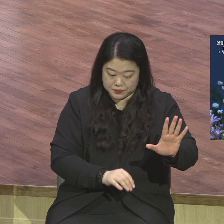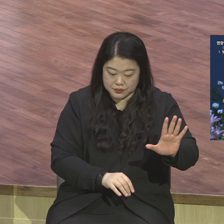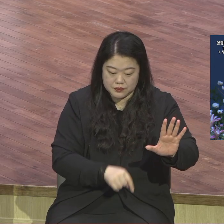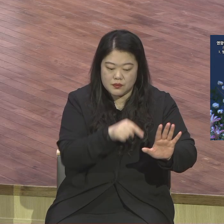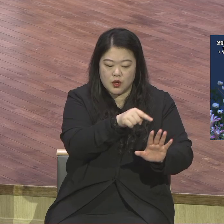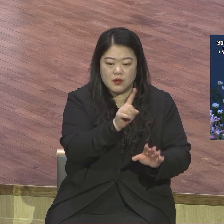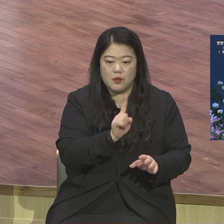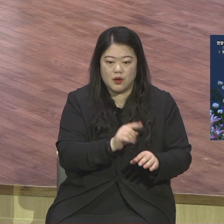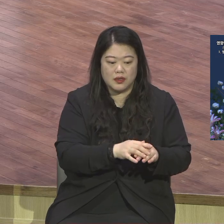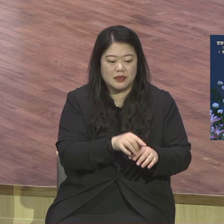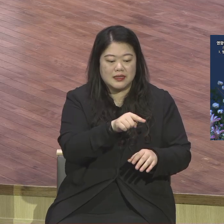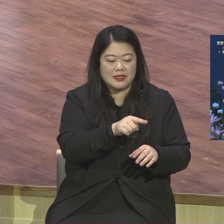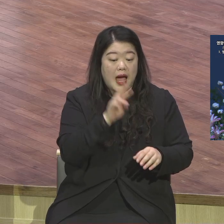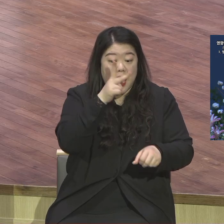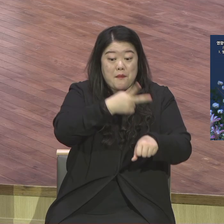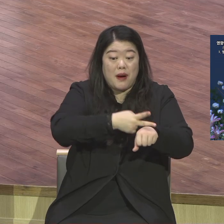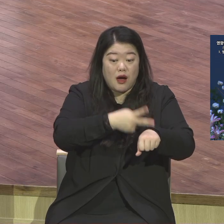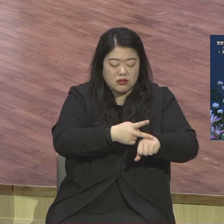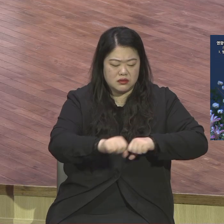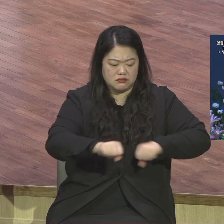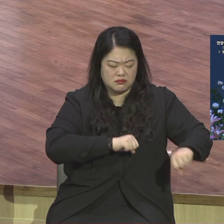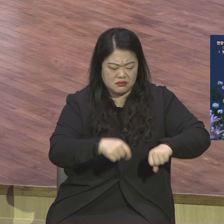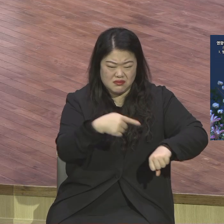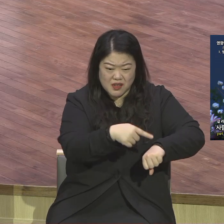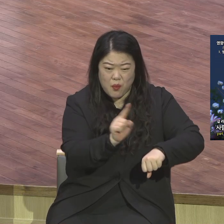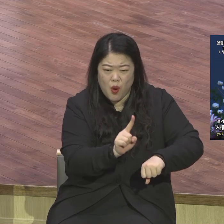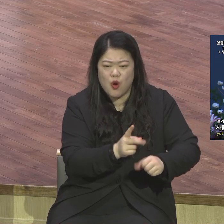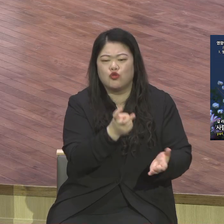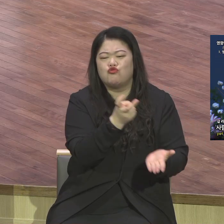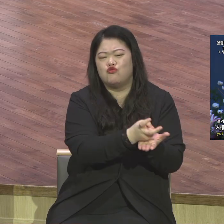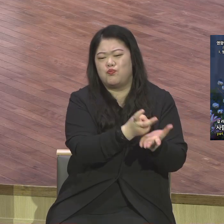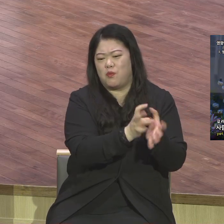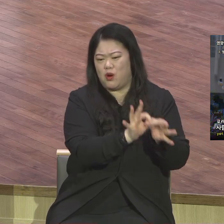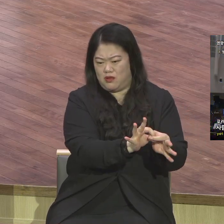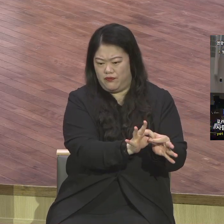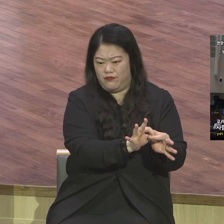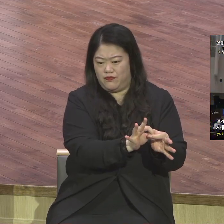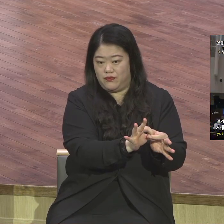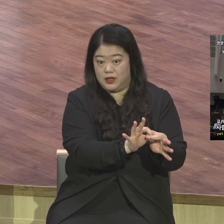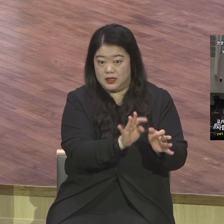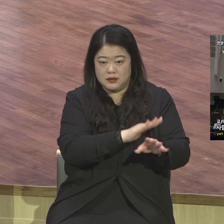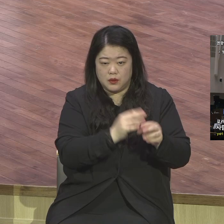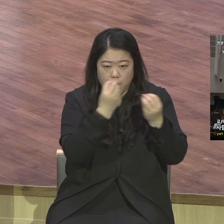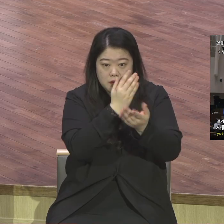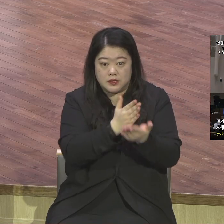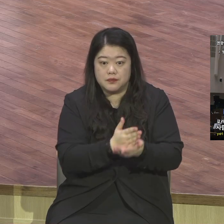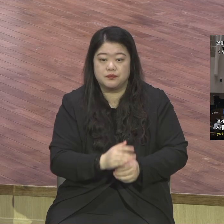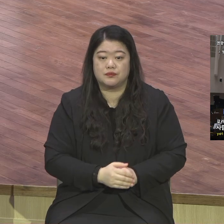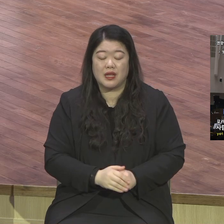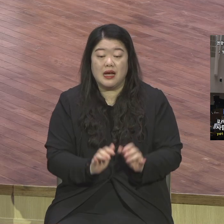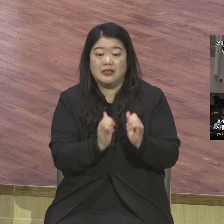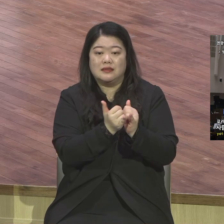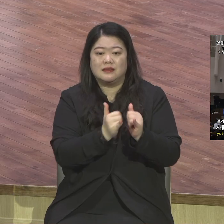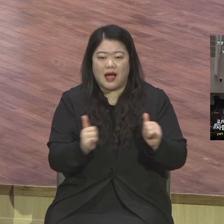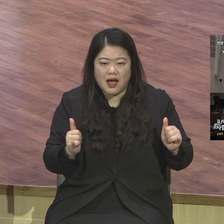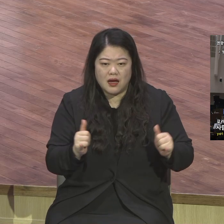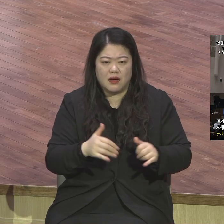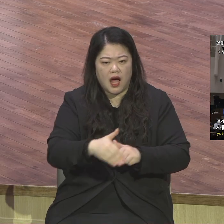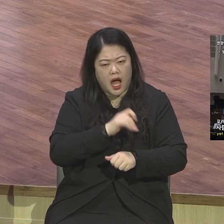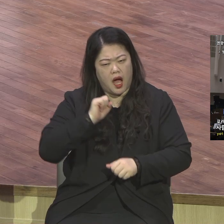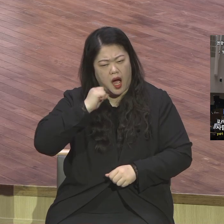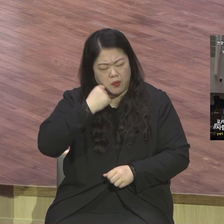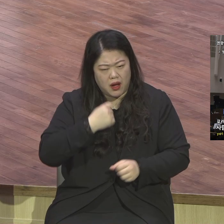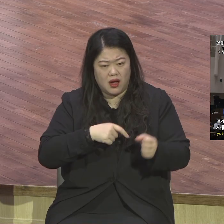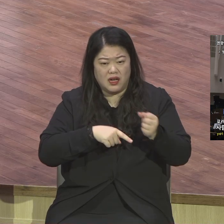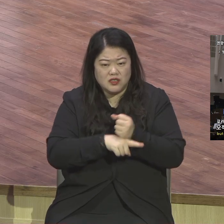이것은 율법의 행위입니다. 갈라디아 2장 16절에 잘 나와 있어요. 사람이 어렵게 되는 것은 율법의